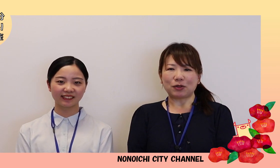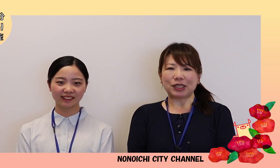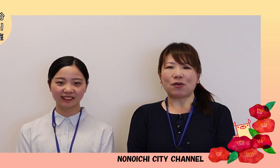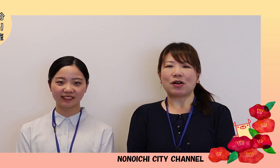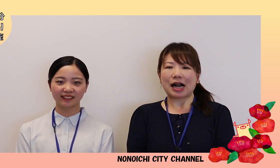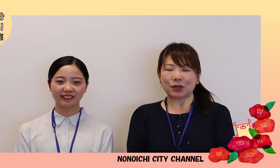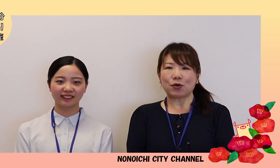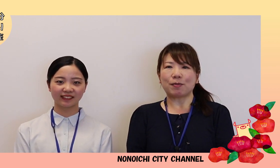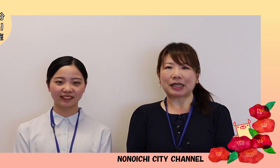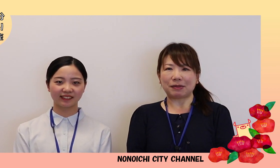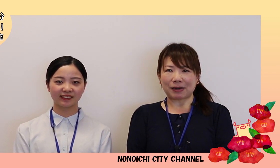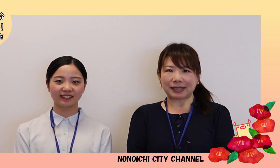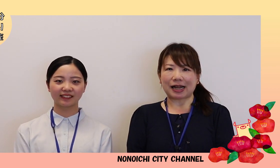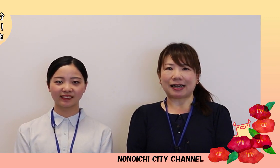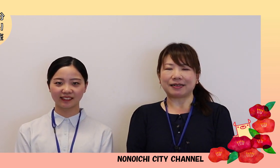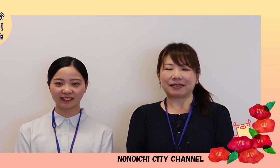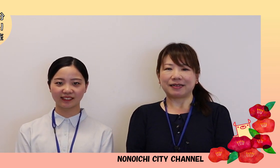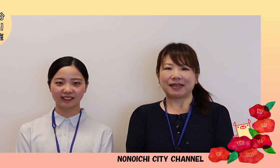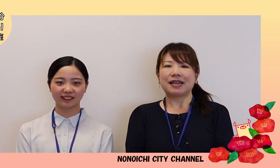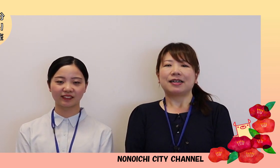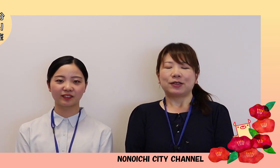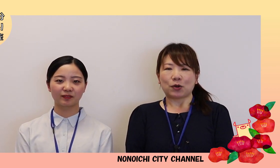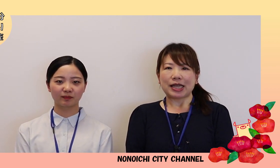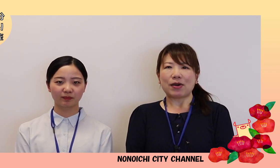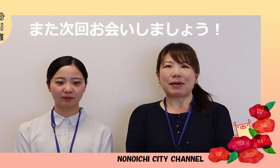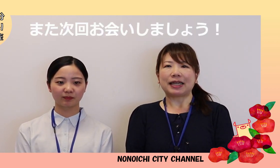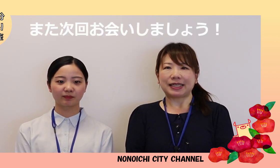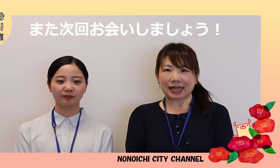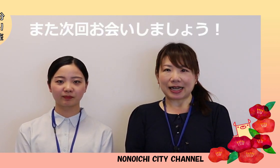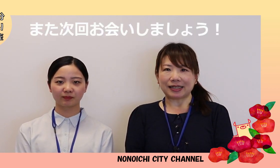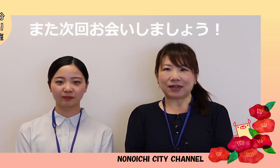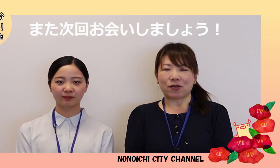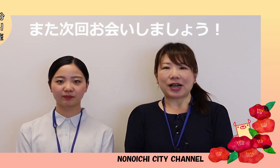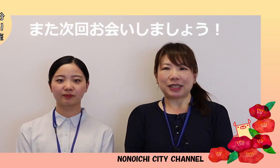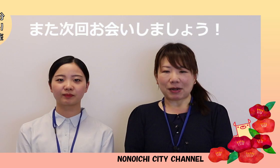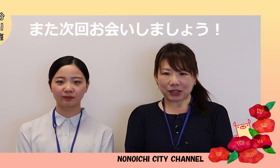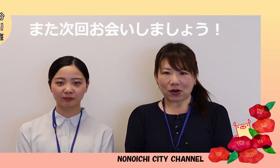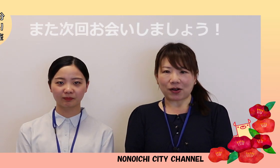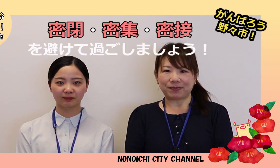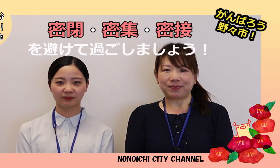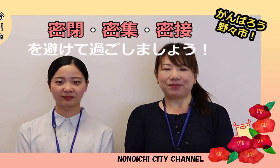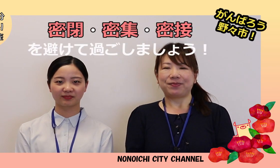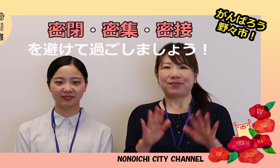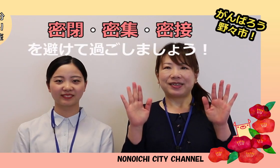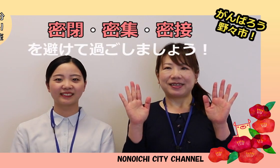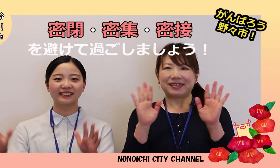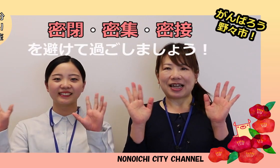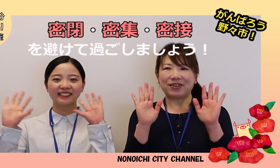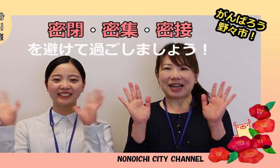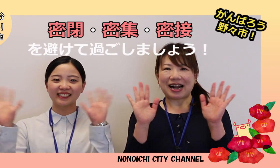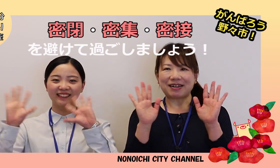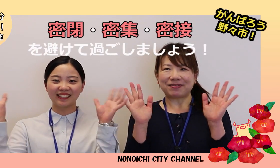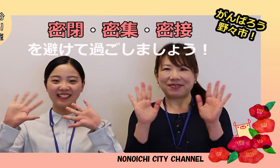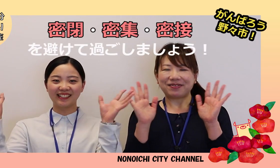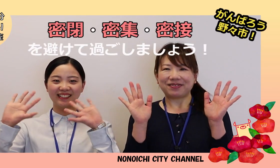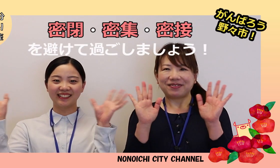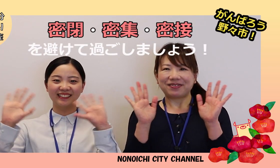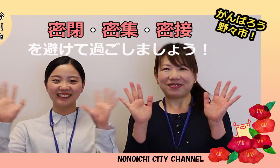字の家業を学びました。それではまた次回お会いしましょう。さようなら。